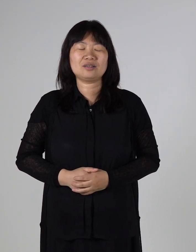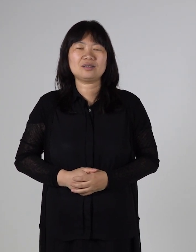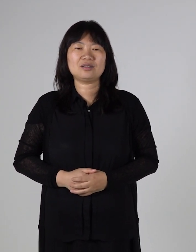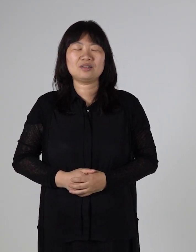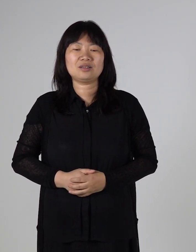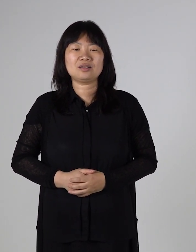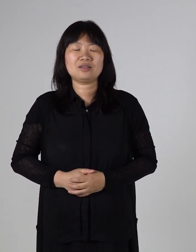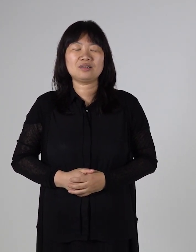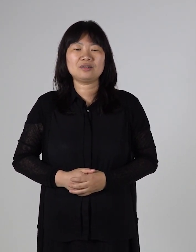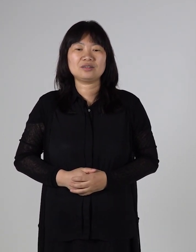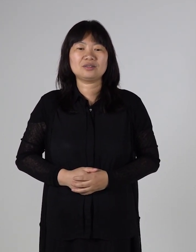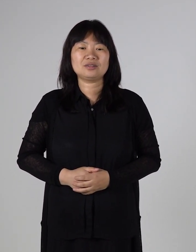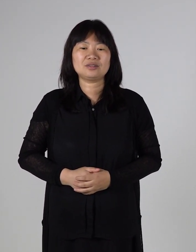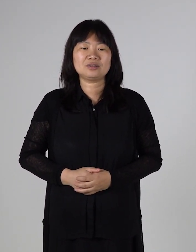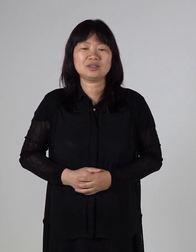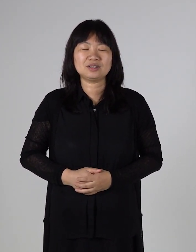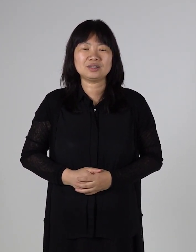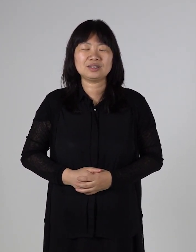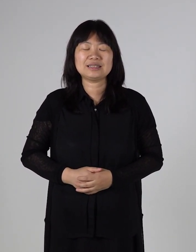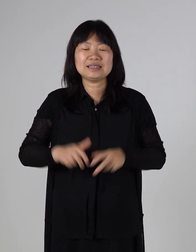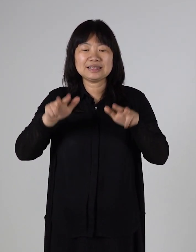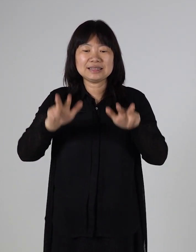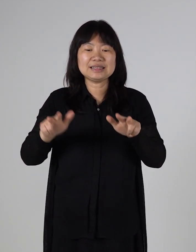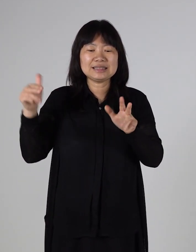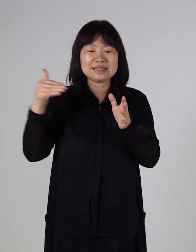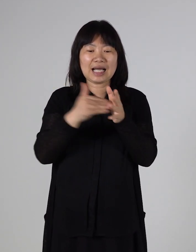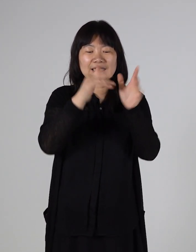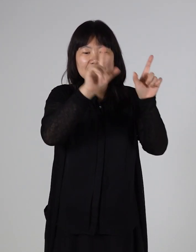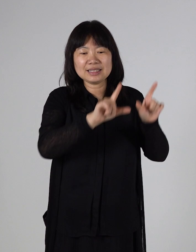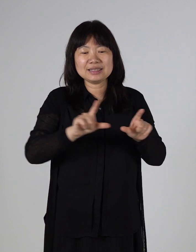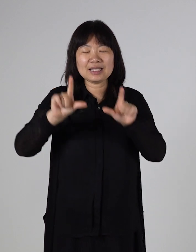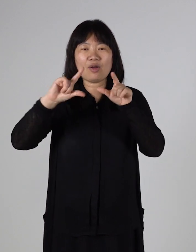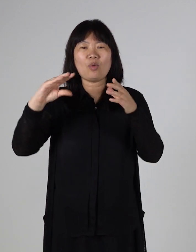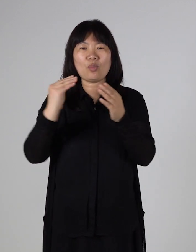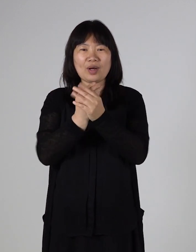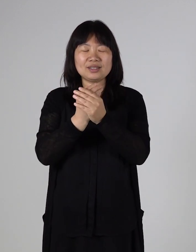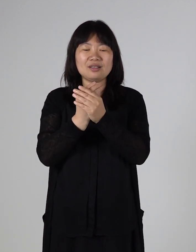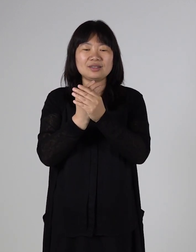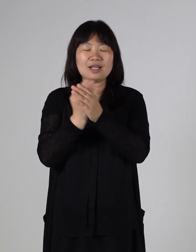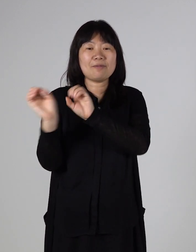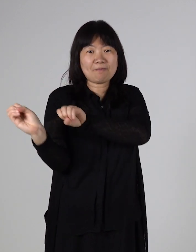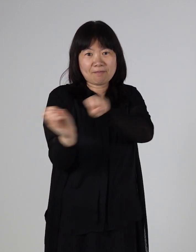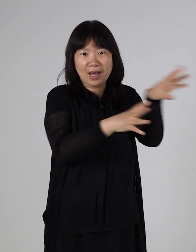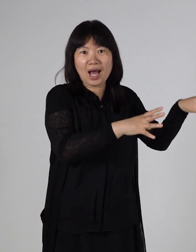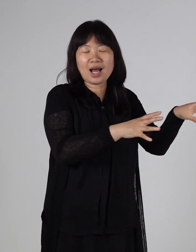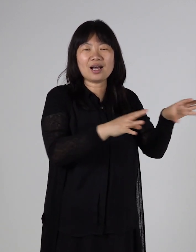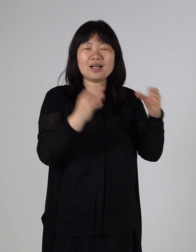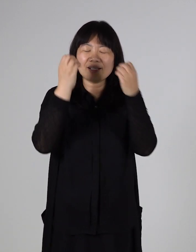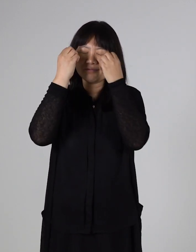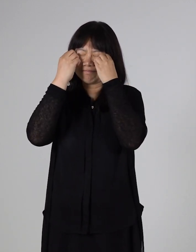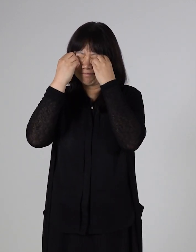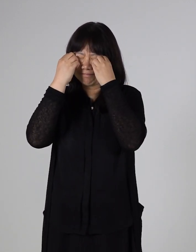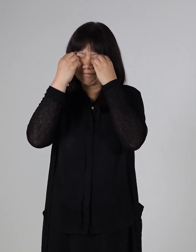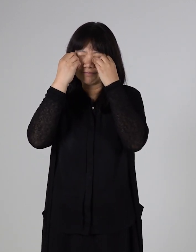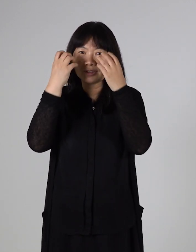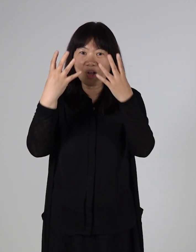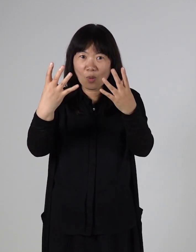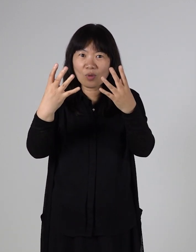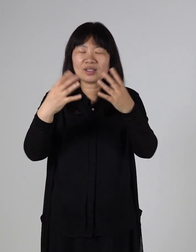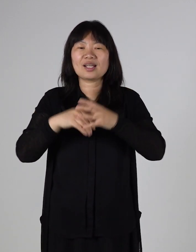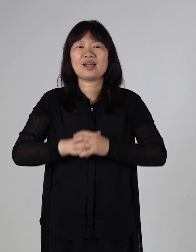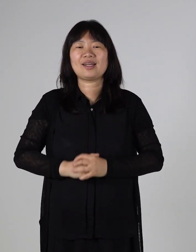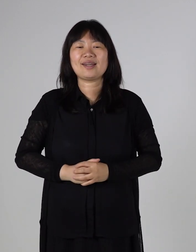돌이켜라는 말은 너희가 지금까지의 삶을 완전히 되돌려서 바꾸어서